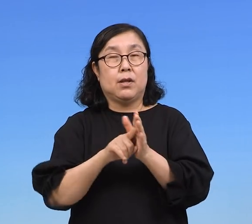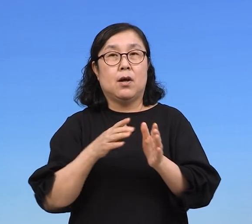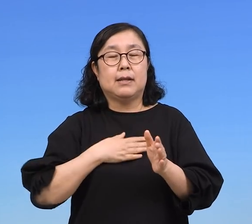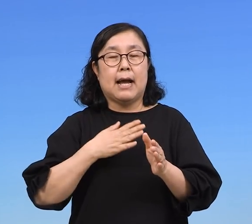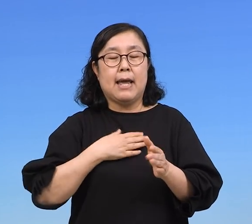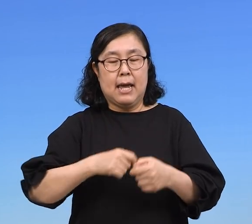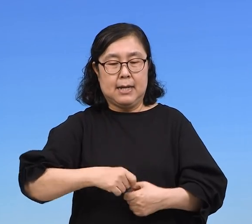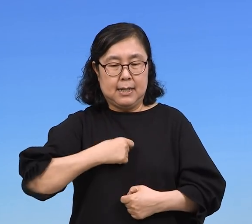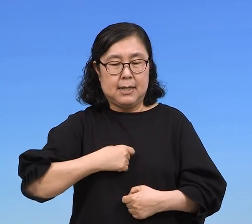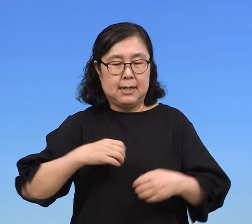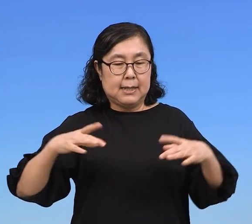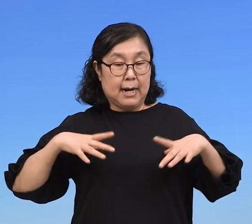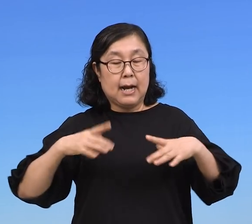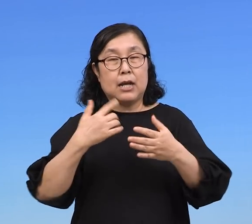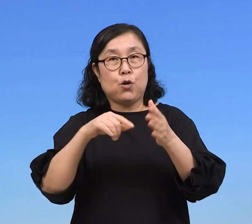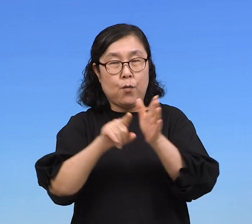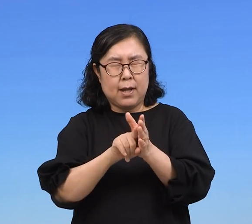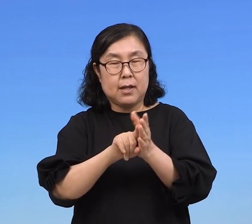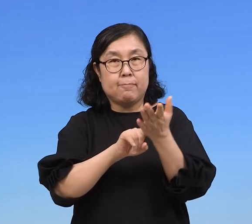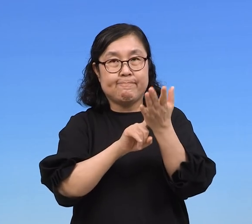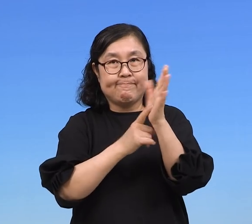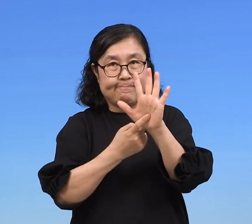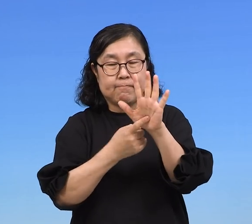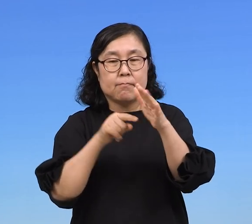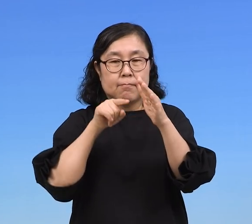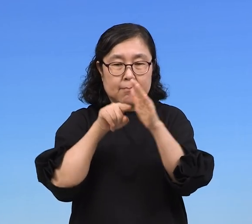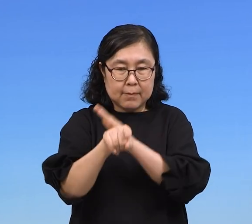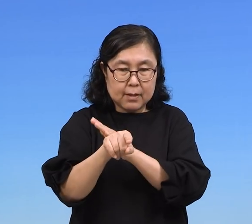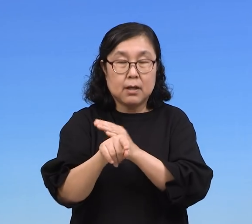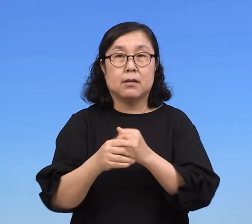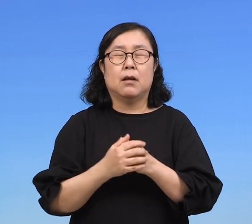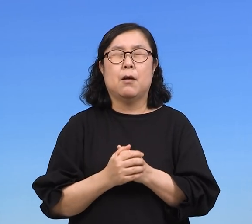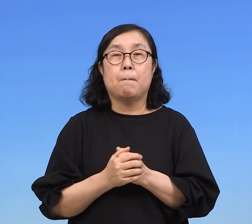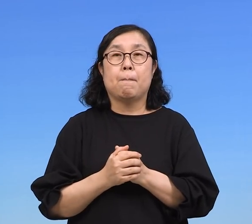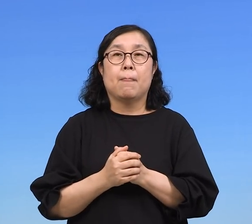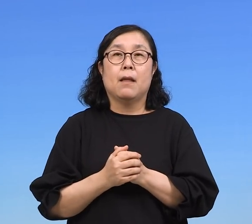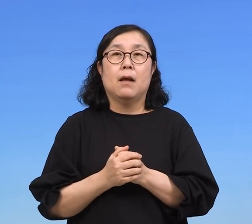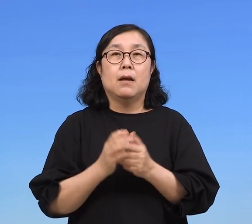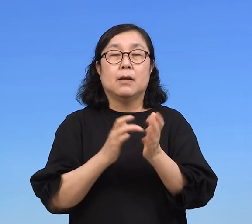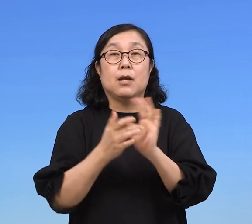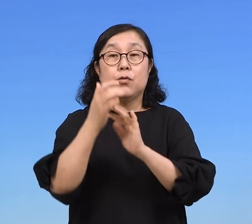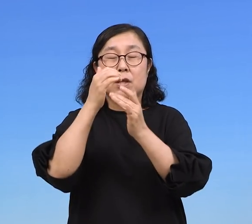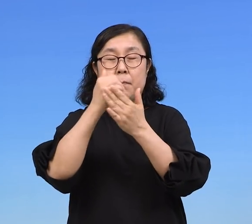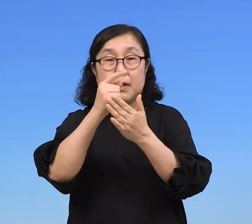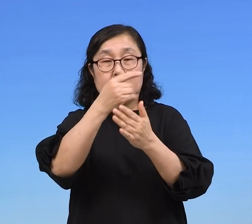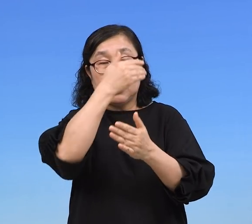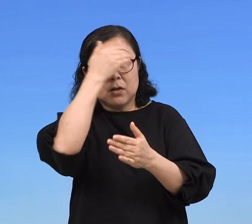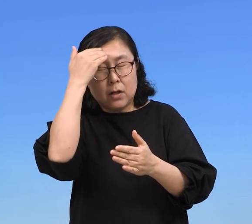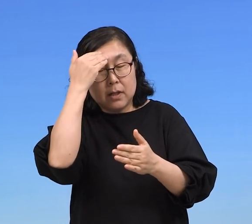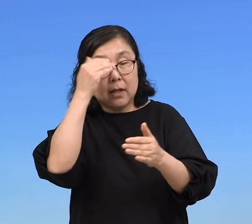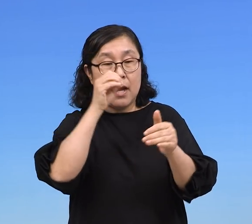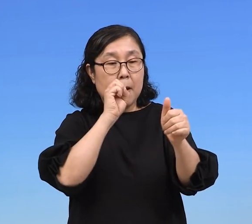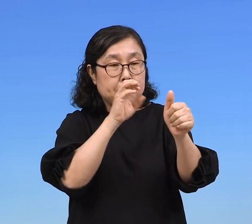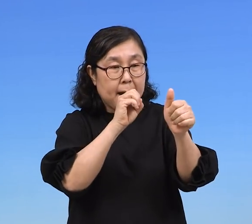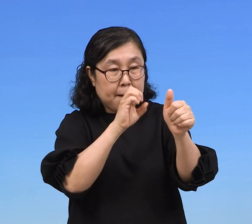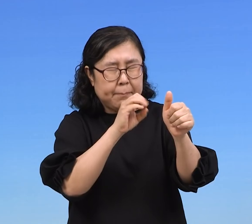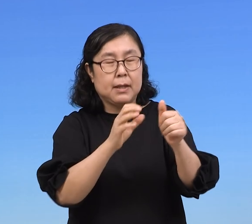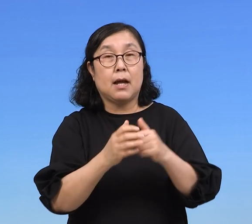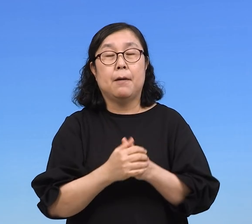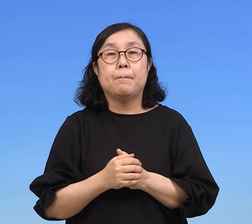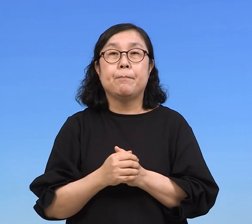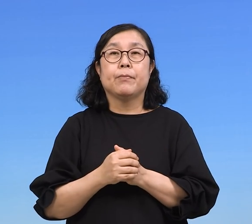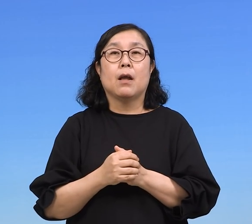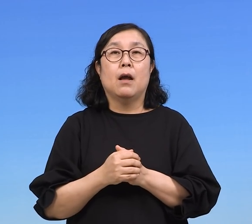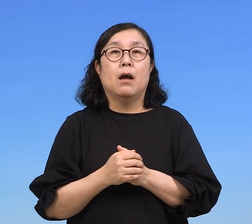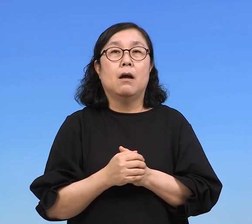위해서. 이게 얕음의 문제 아닙니까? 나 이런 거 다 지키고 있다고. 그랬더니 예수님이 그런 청년에게 혀를